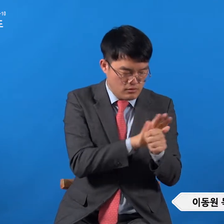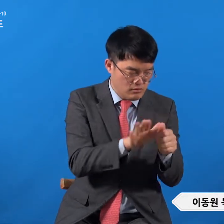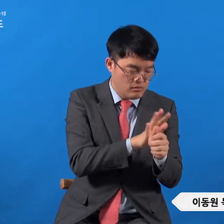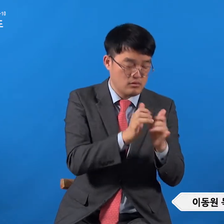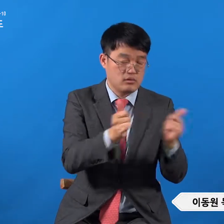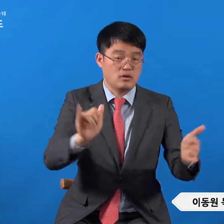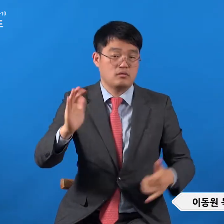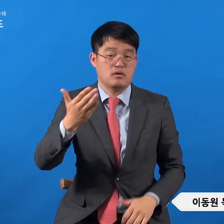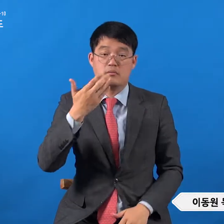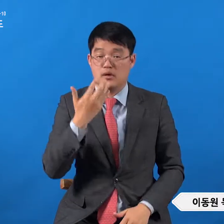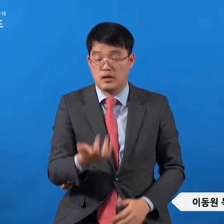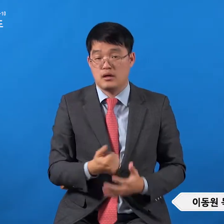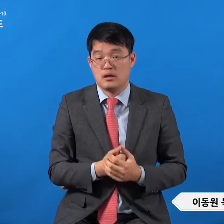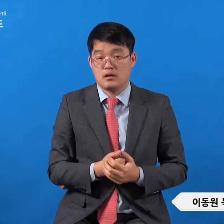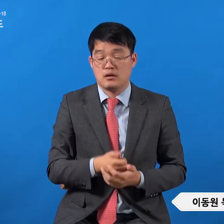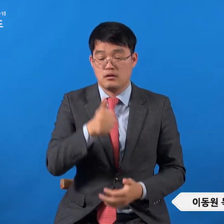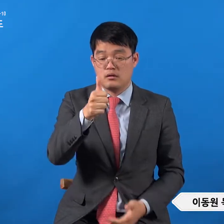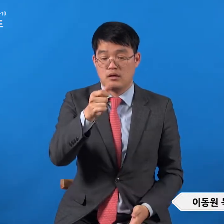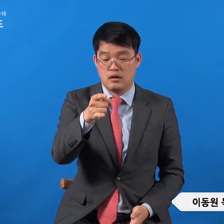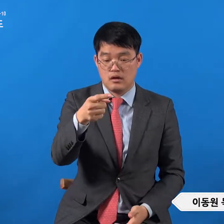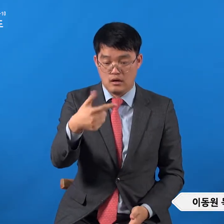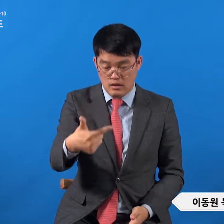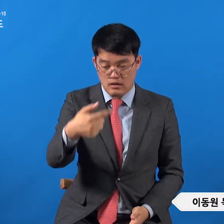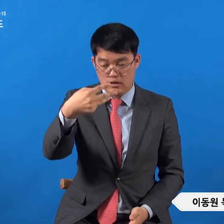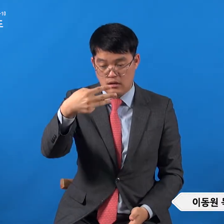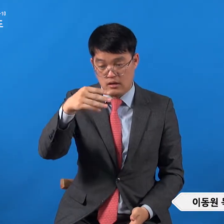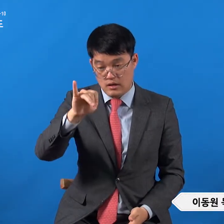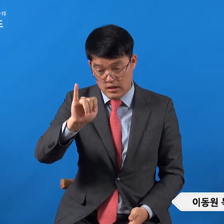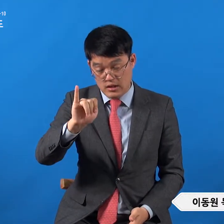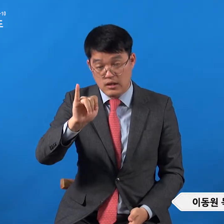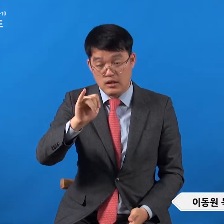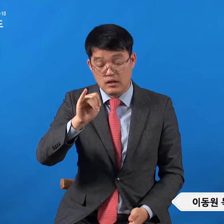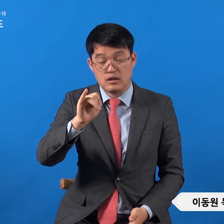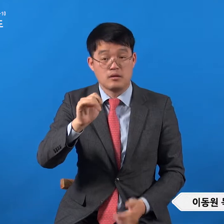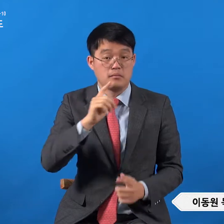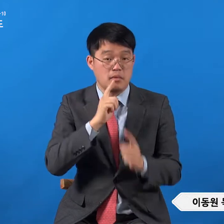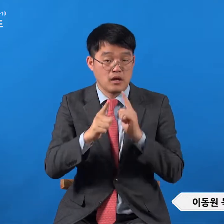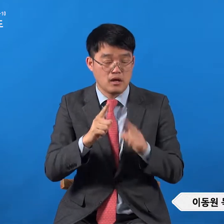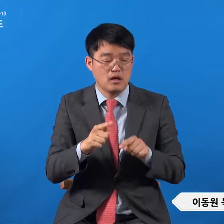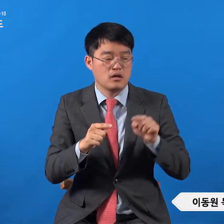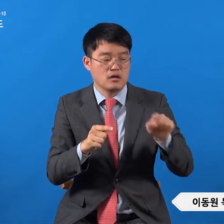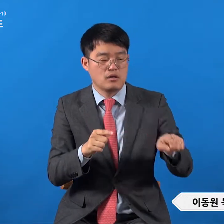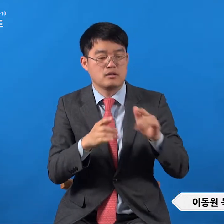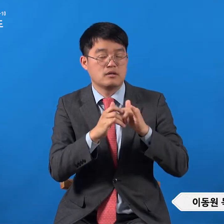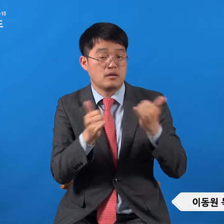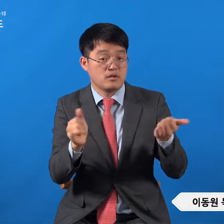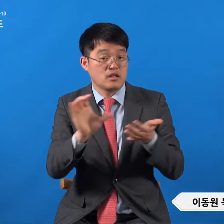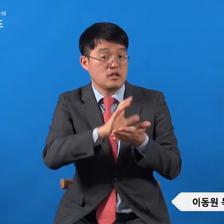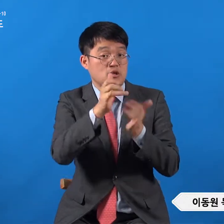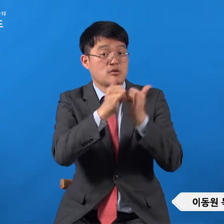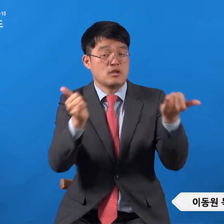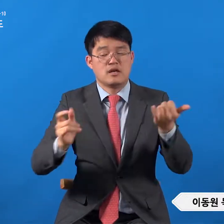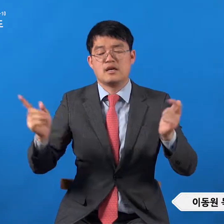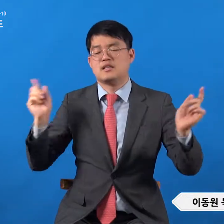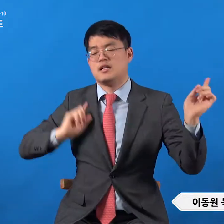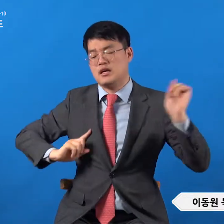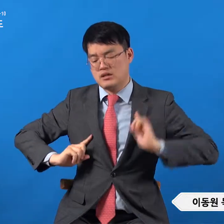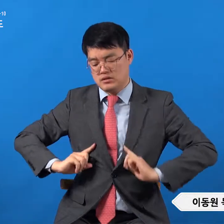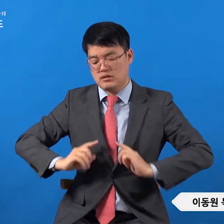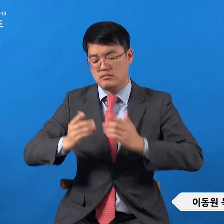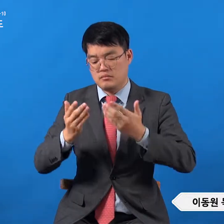헨리 나우에는 이런 그리스도인들의 모습을 가리켜 상처 입은 치유자라는 단어를